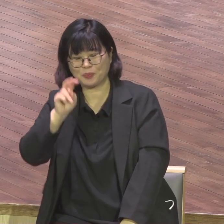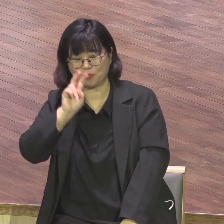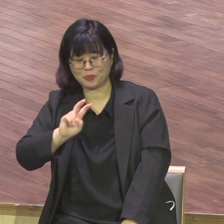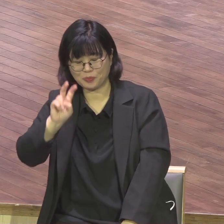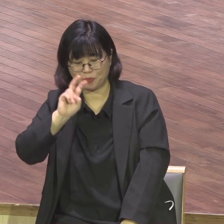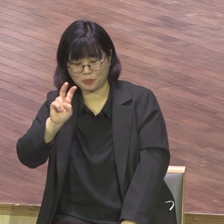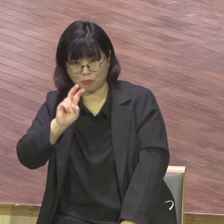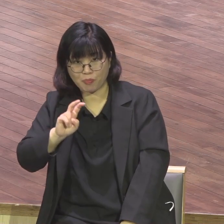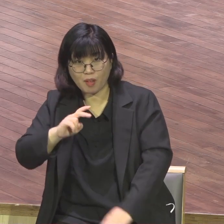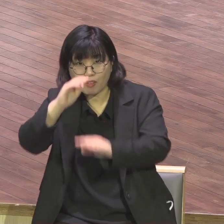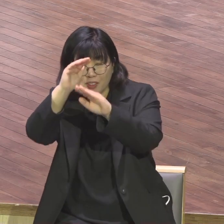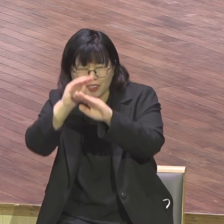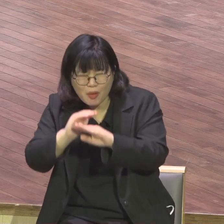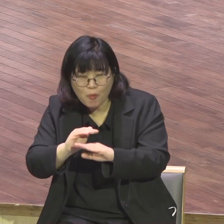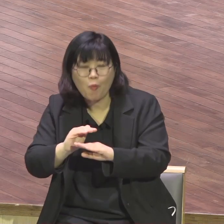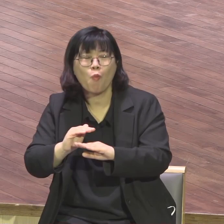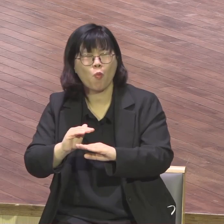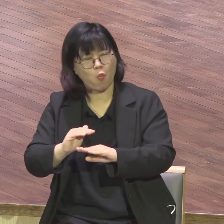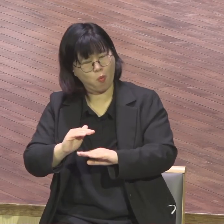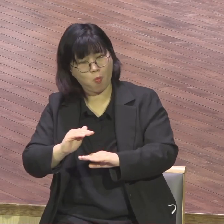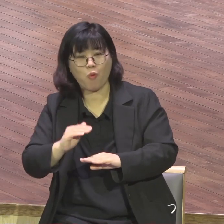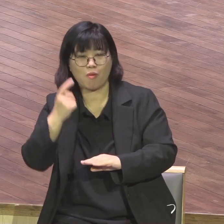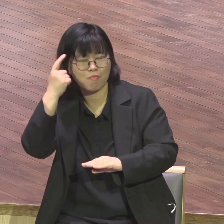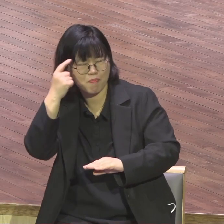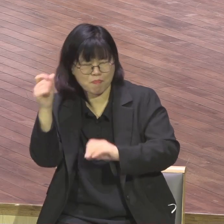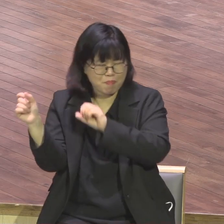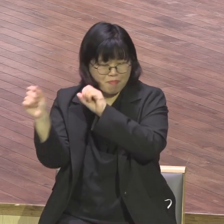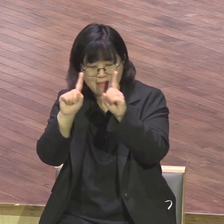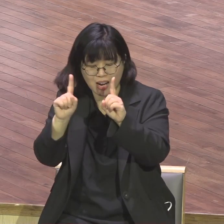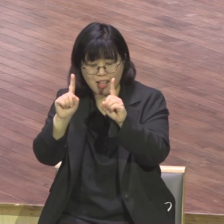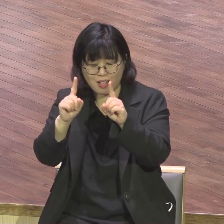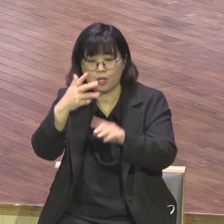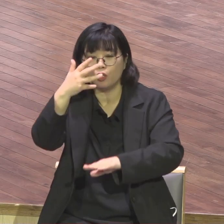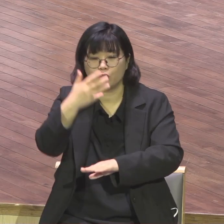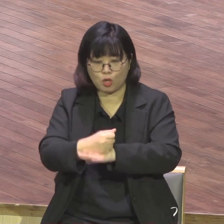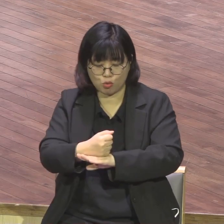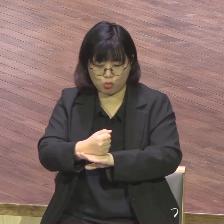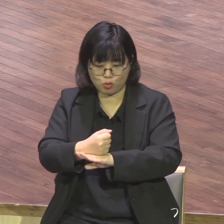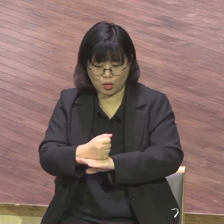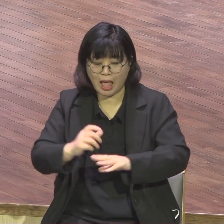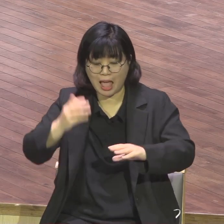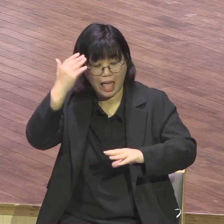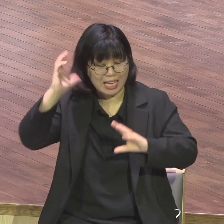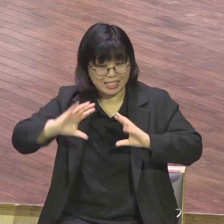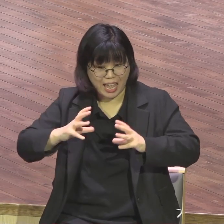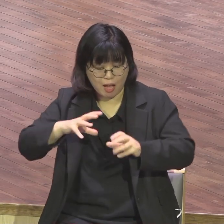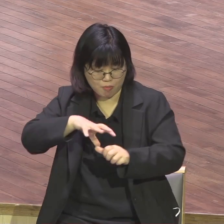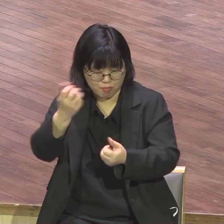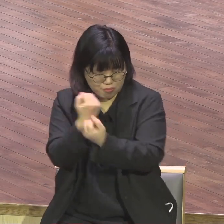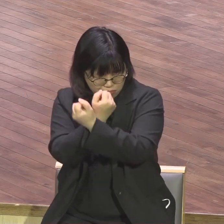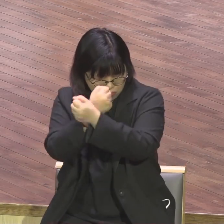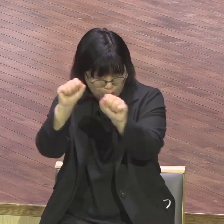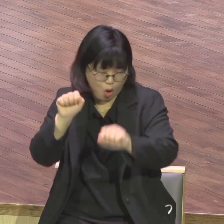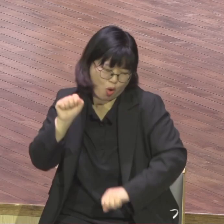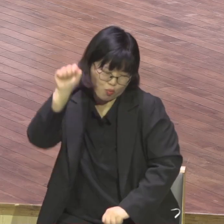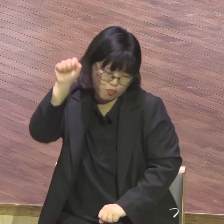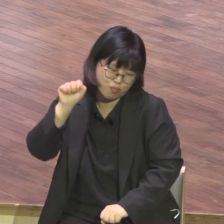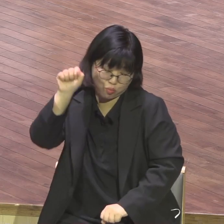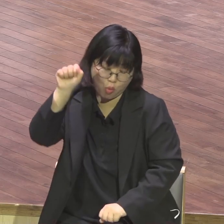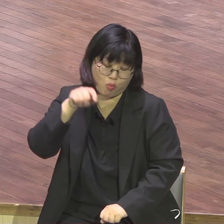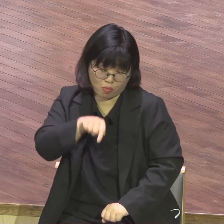됐어요. 삼천리반도 금수왕산이 일본 사람들이 1호 금지곡으로 지정할 정도로 영향이